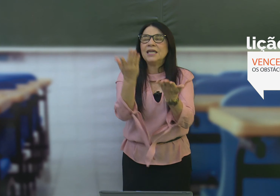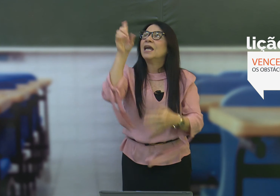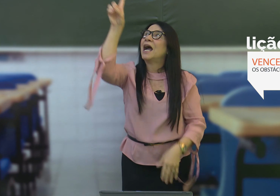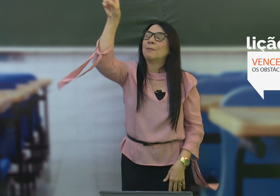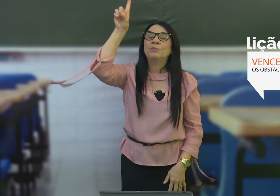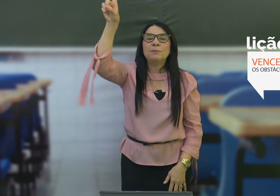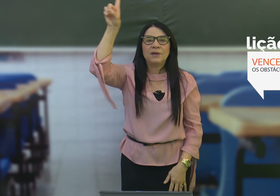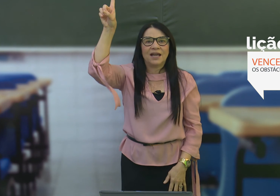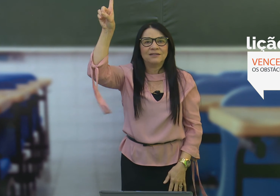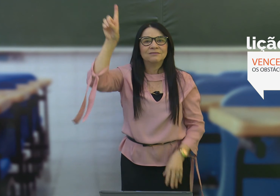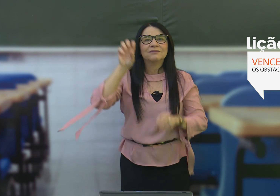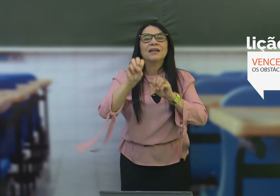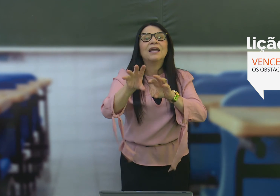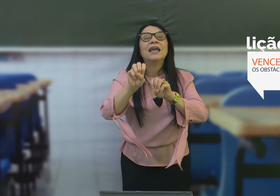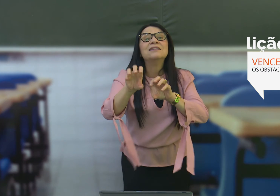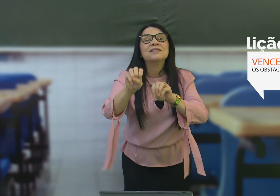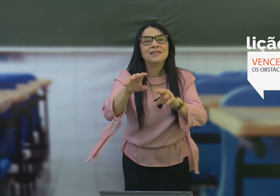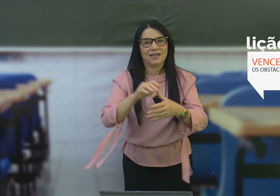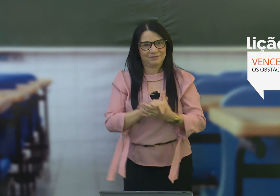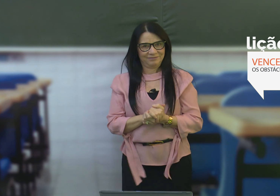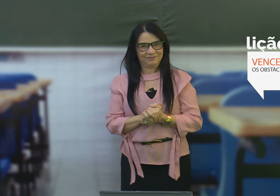que a Bíblia ensina.